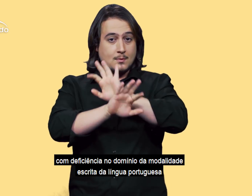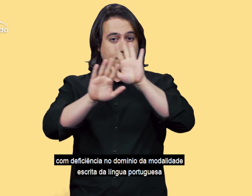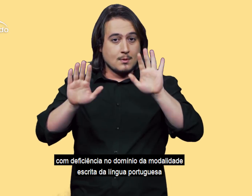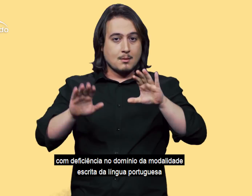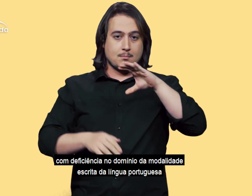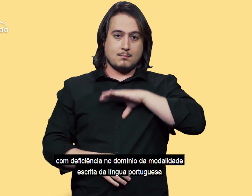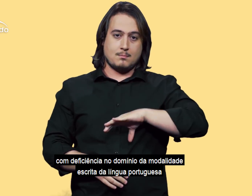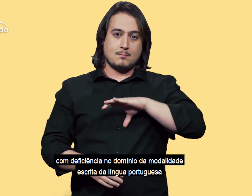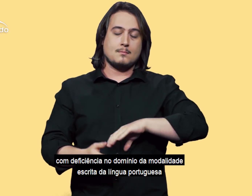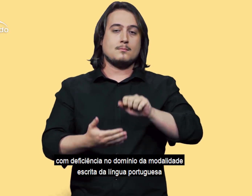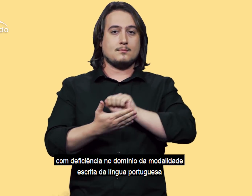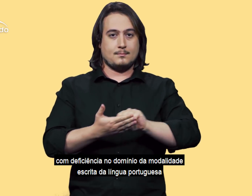portuguesa